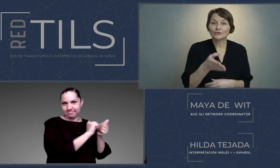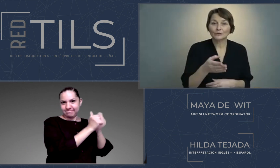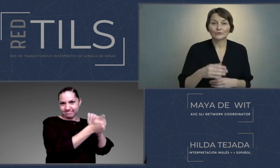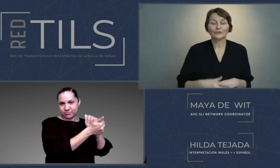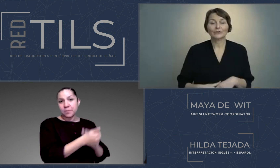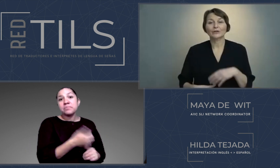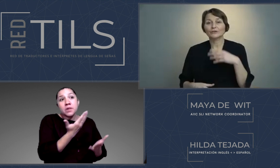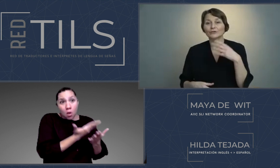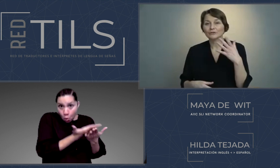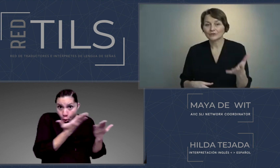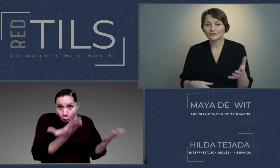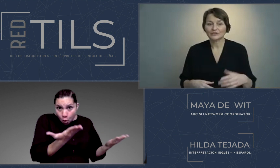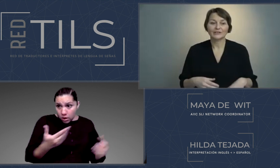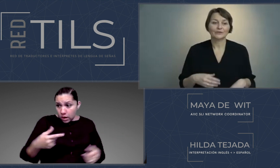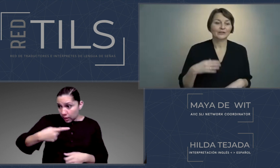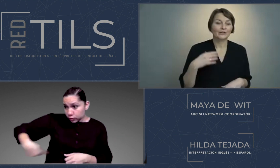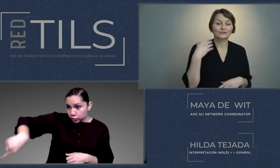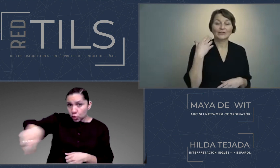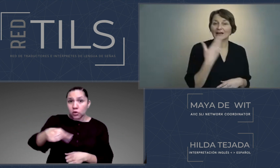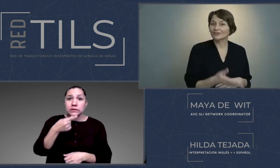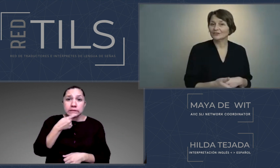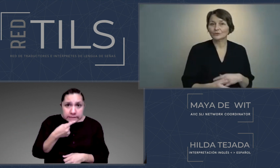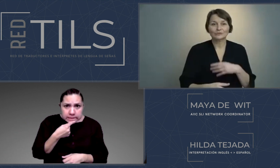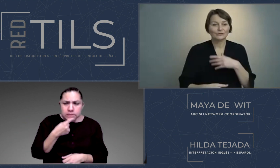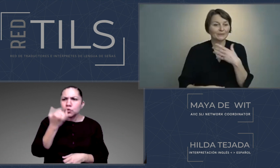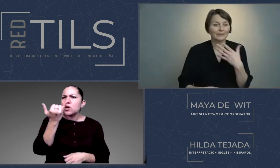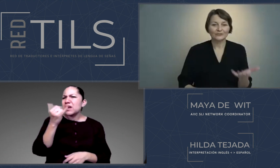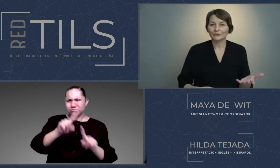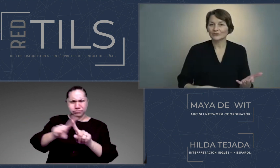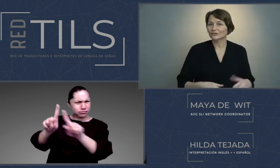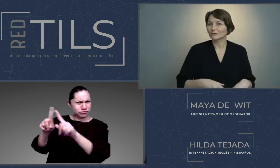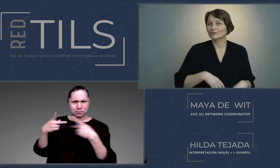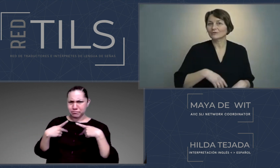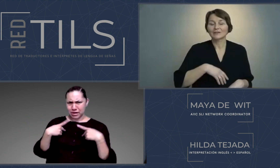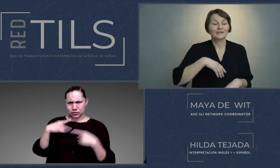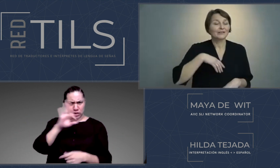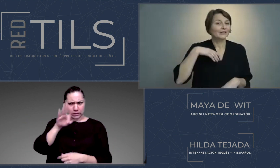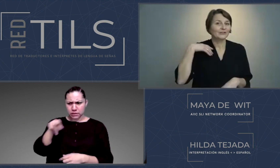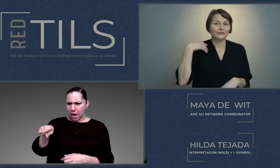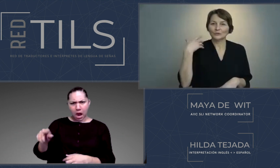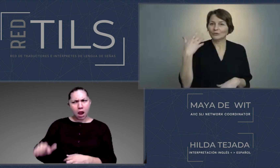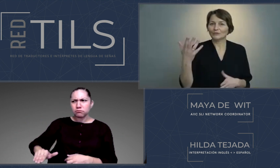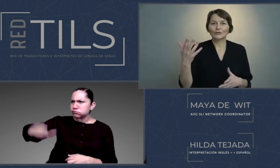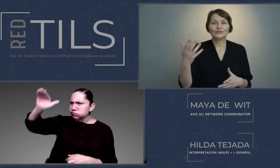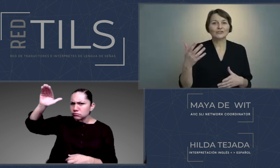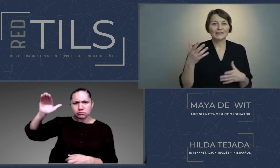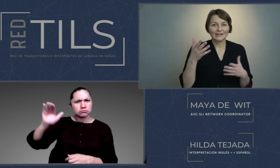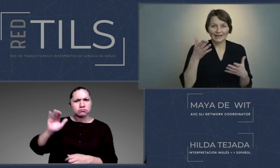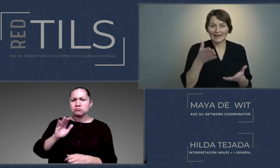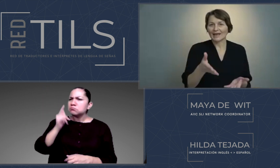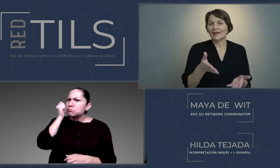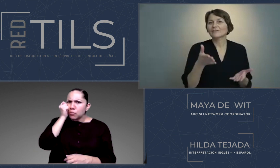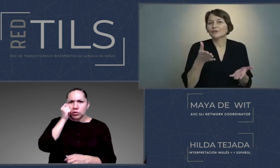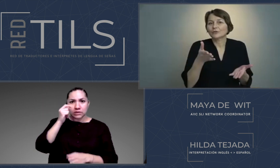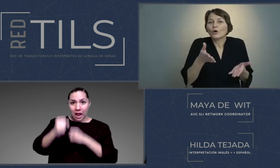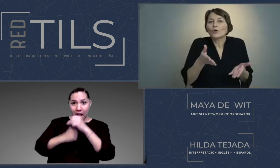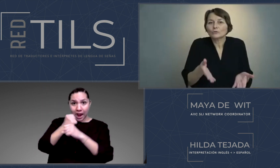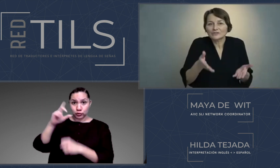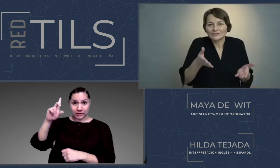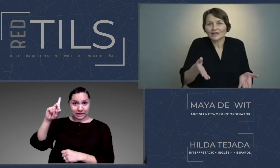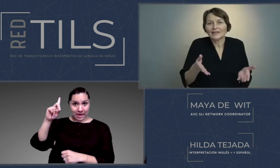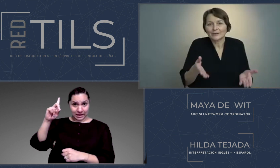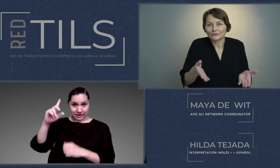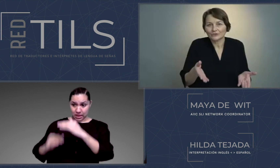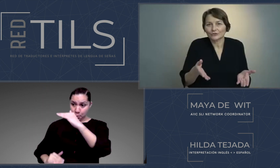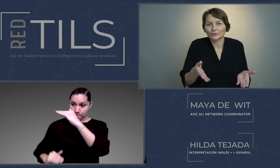tienes derecho a tener un intérprete de lengua de señas. Puedes ir al kinder, a la secundaria, a la primaria, a la universidad